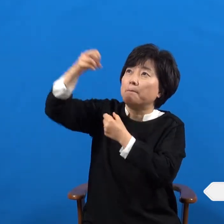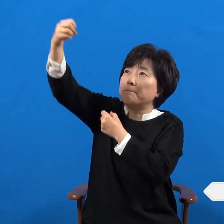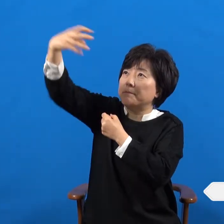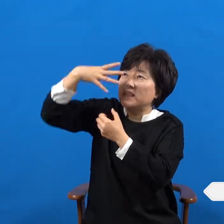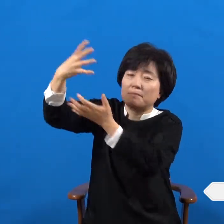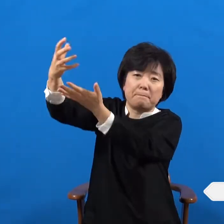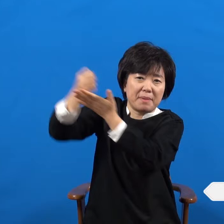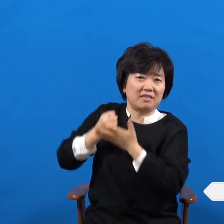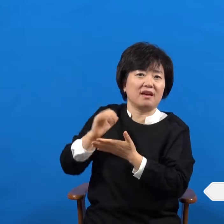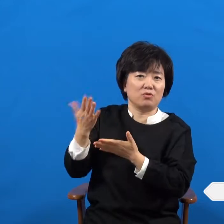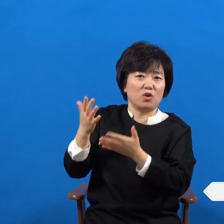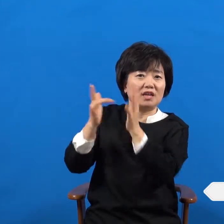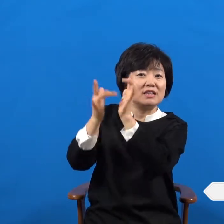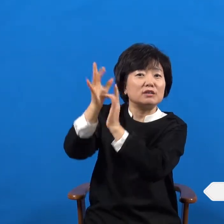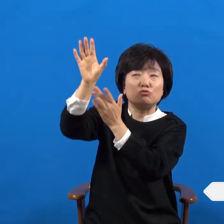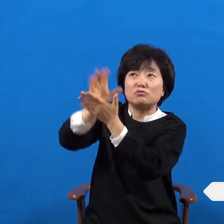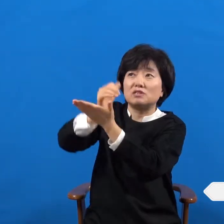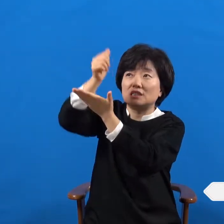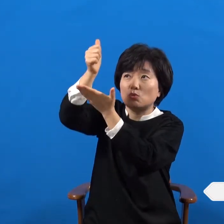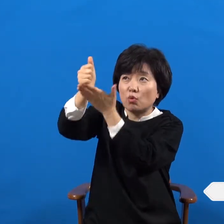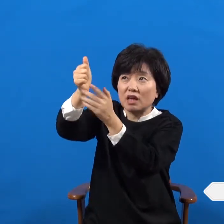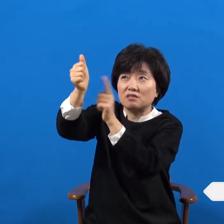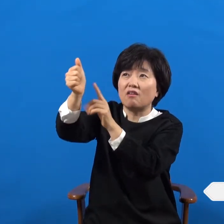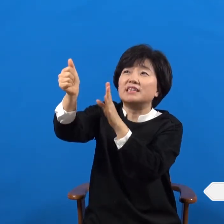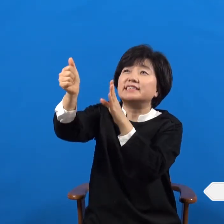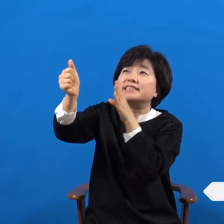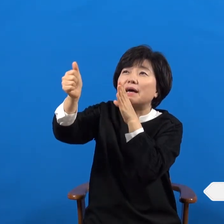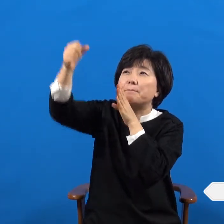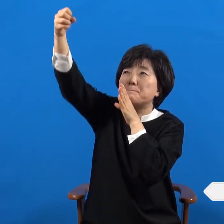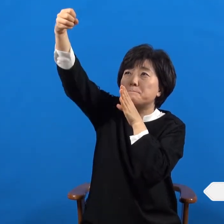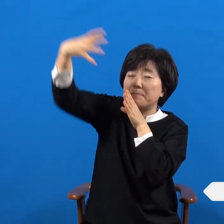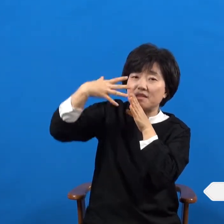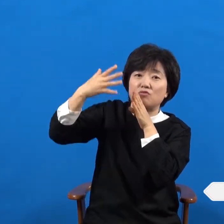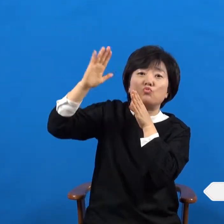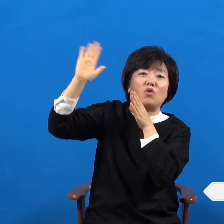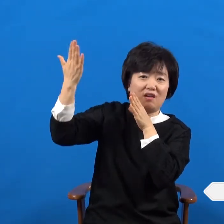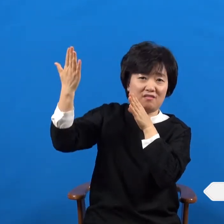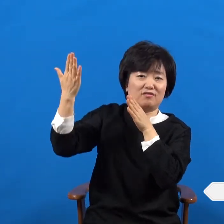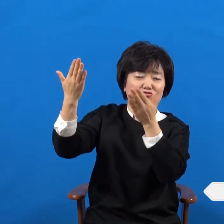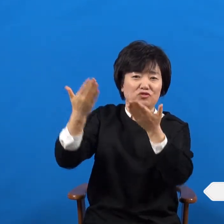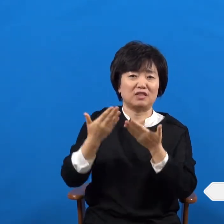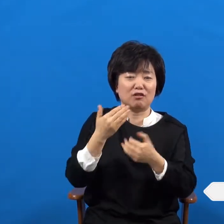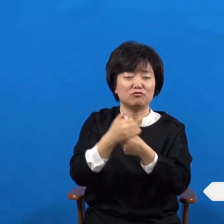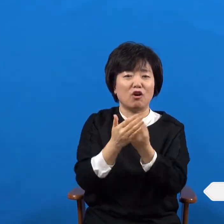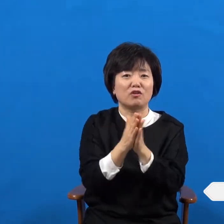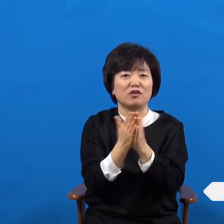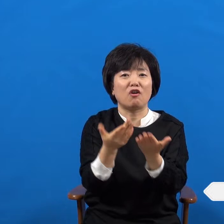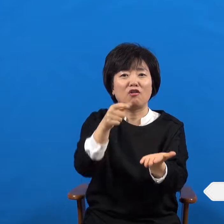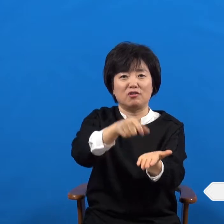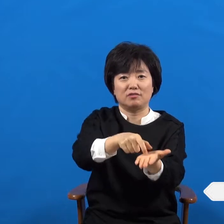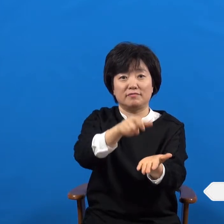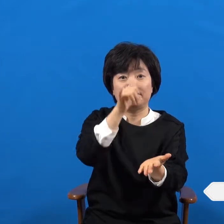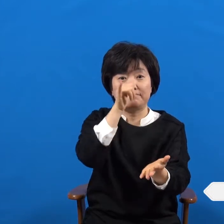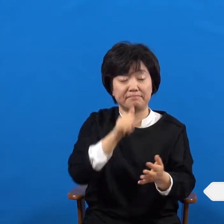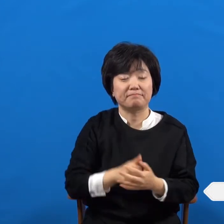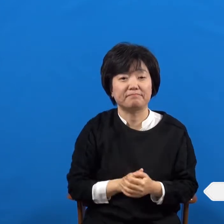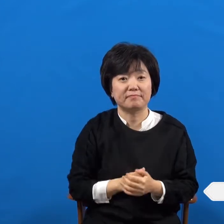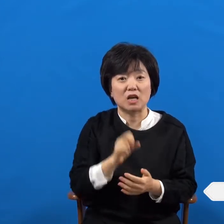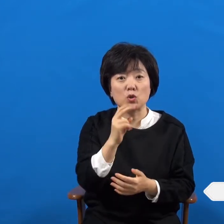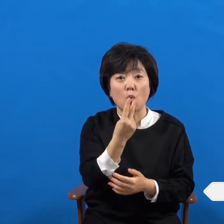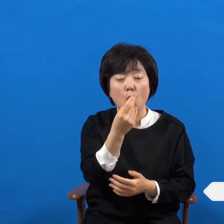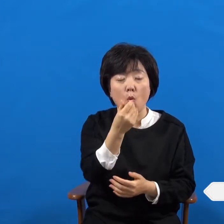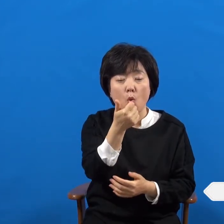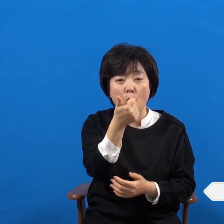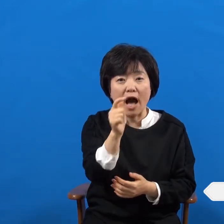합니다. 예수 그리스도께서 참 빛이 되신다고 성경은 말씀하십니다.